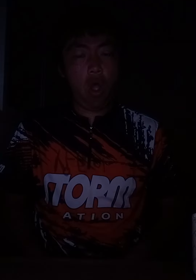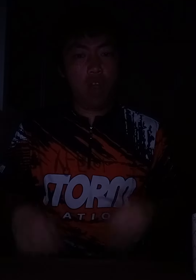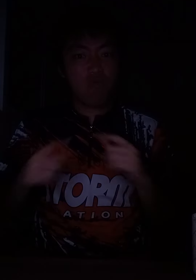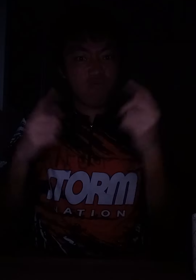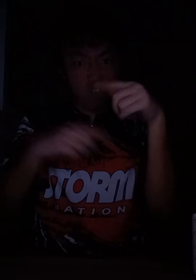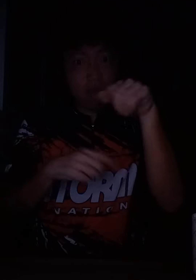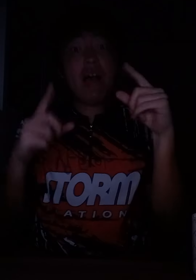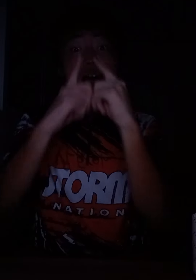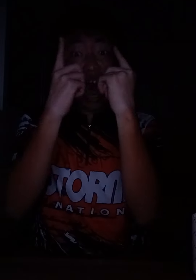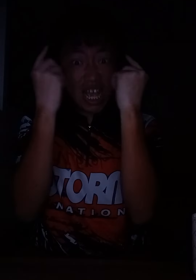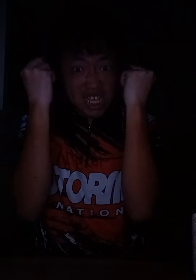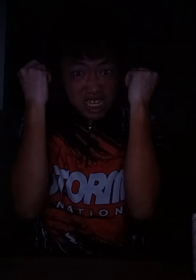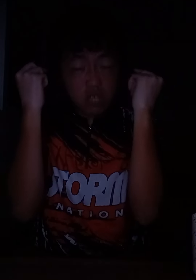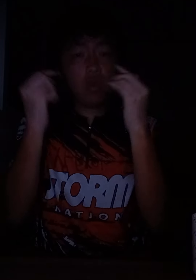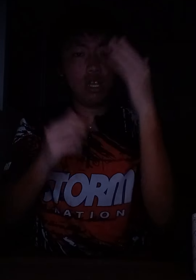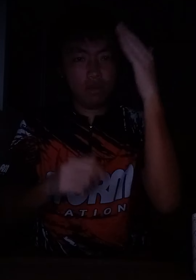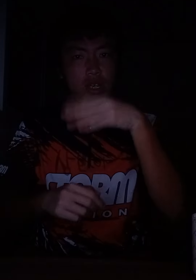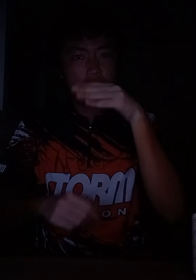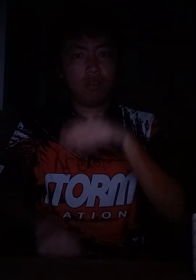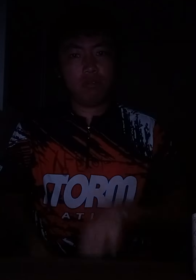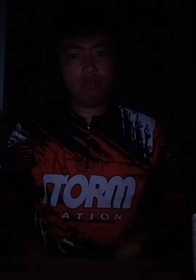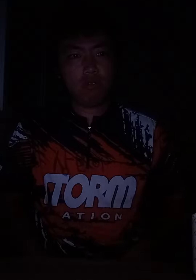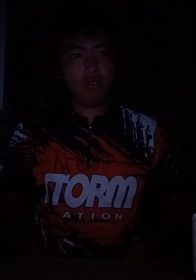승무원은 마스크 착용을 권하지만